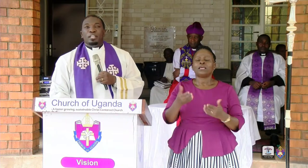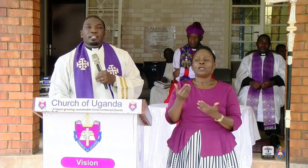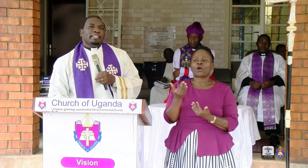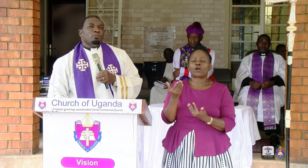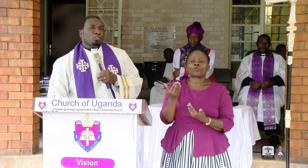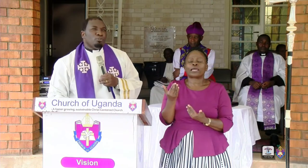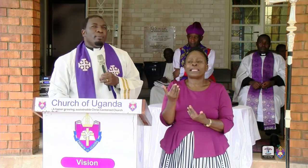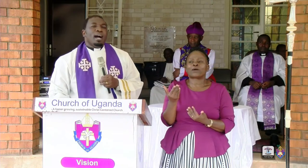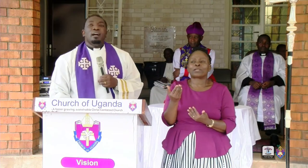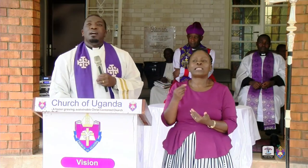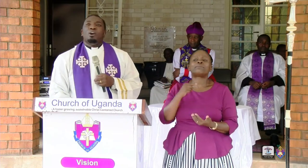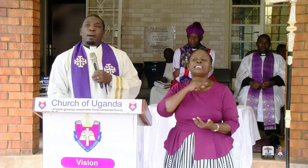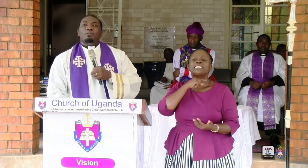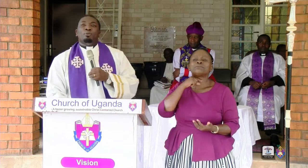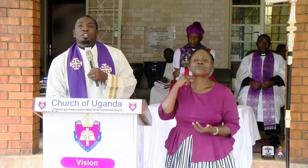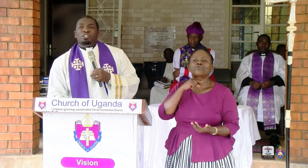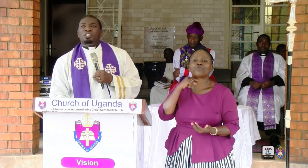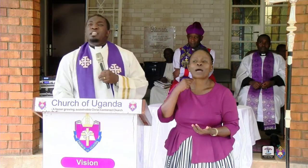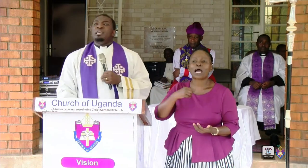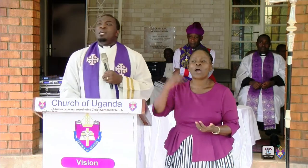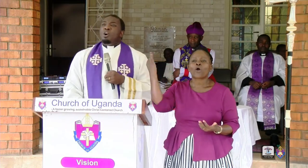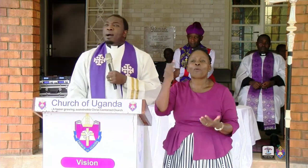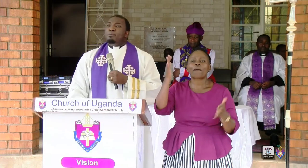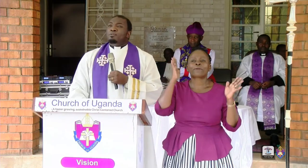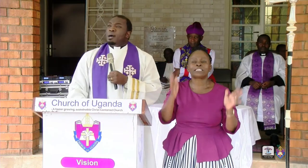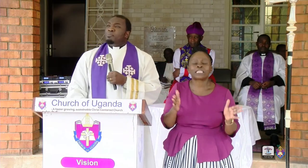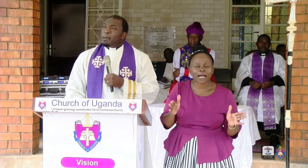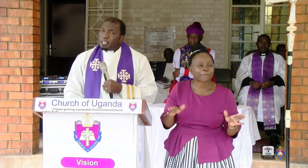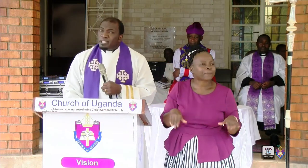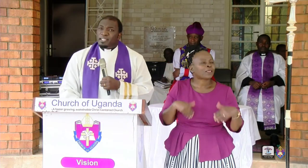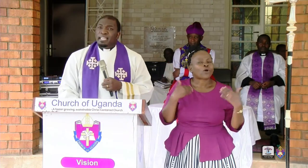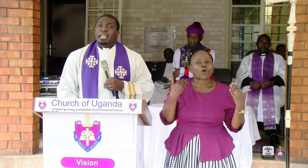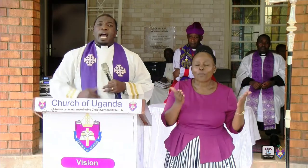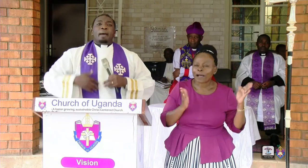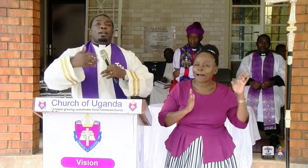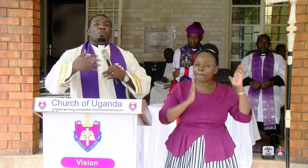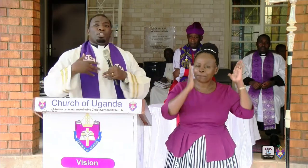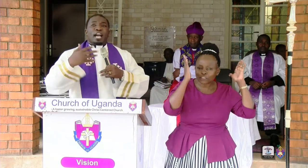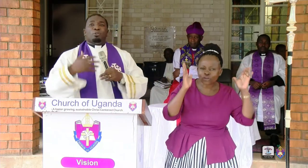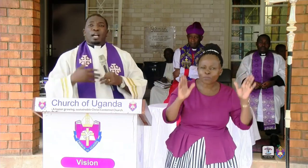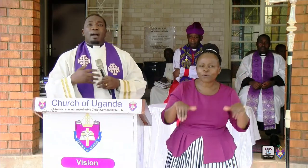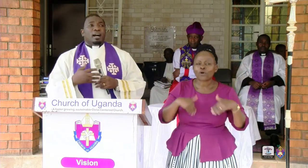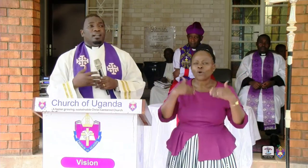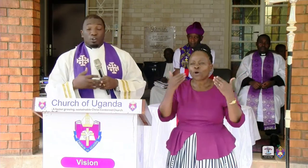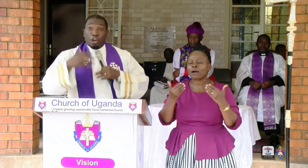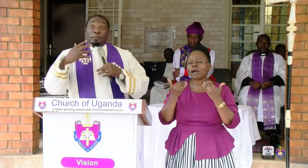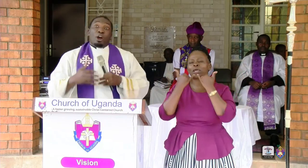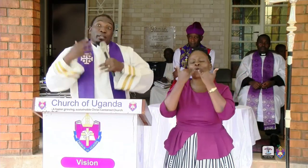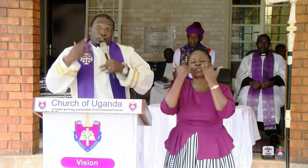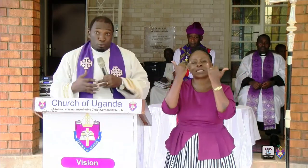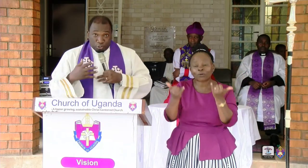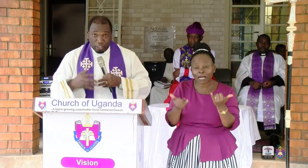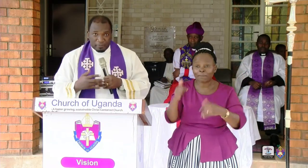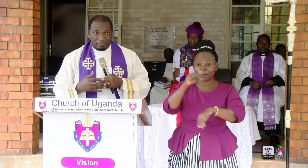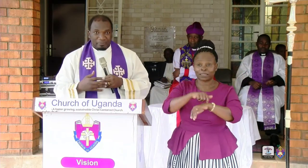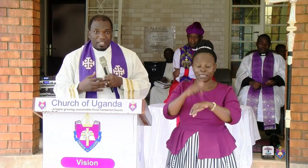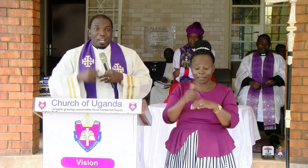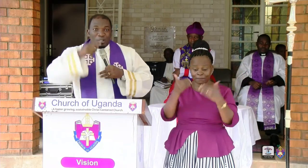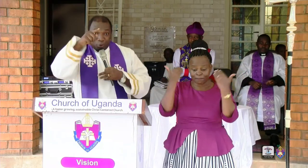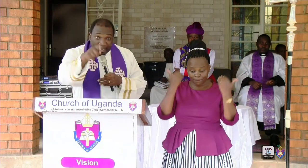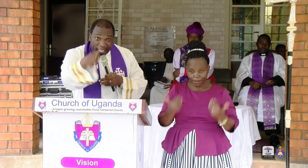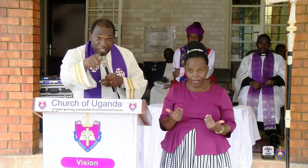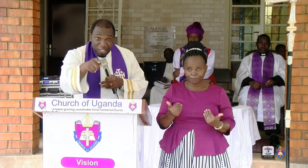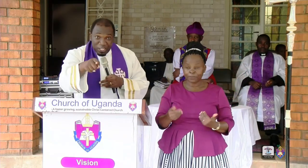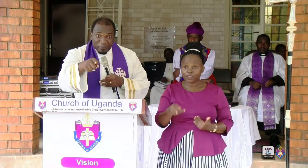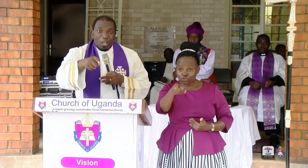kulinda bulinzi busumba oba mubuulizi oba mulabirizi abeeko kyakugamba. Ebiro bituuse